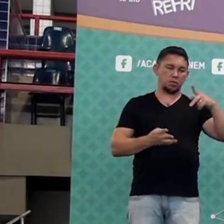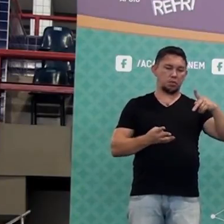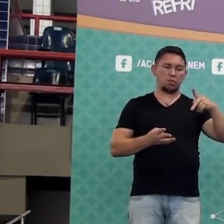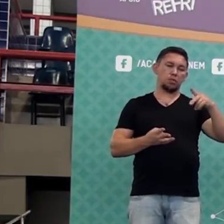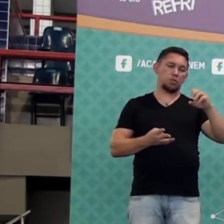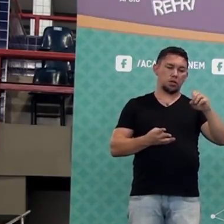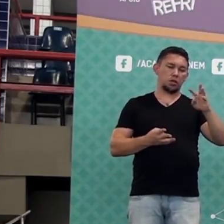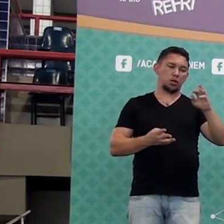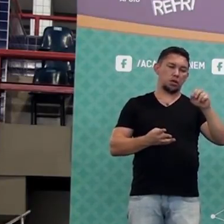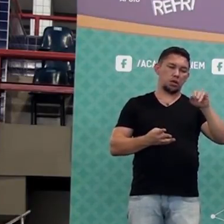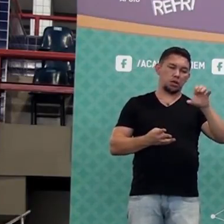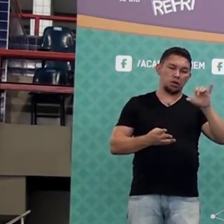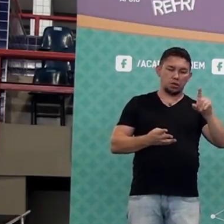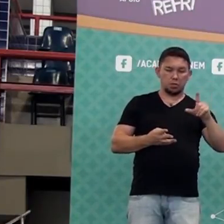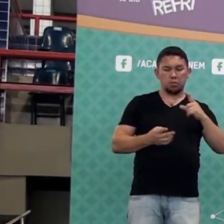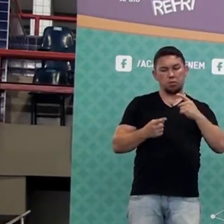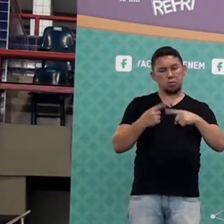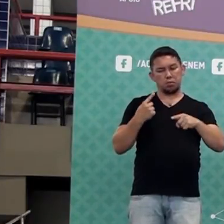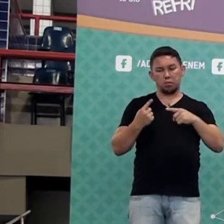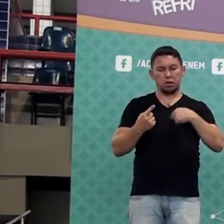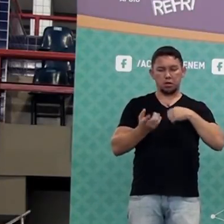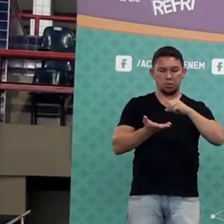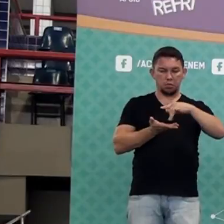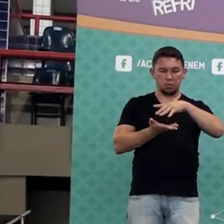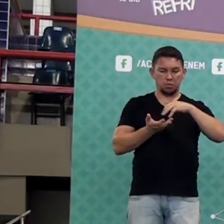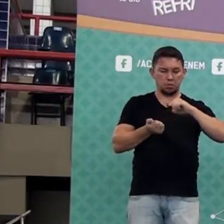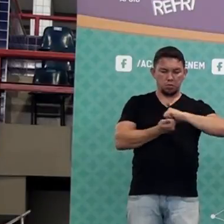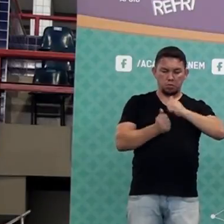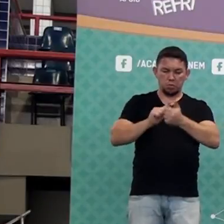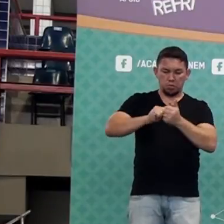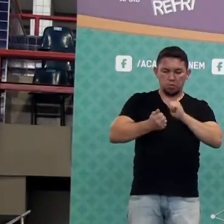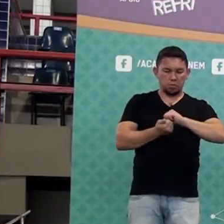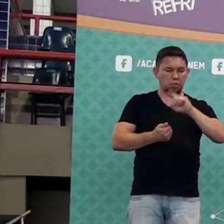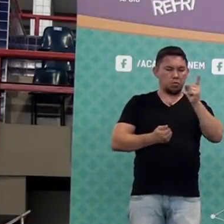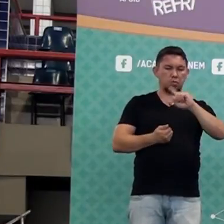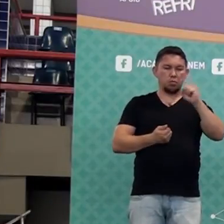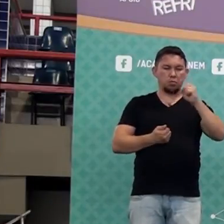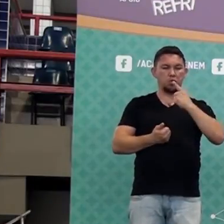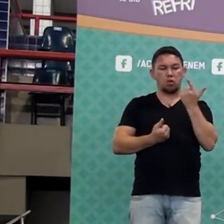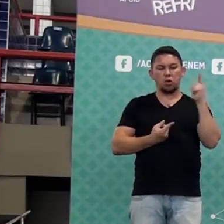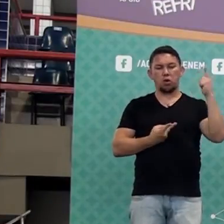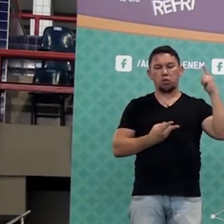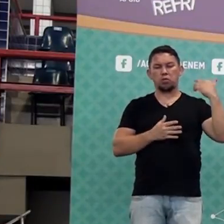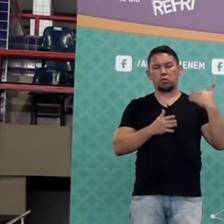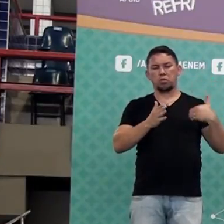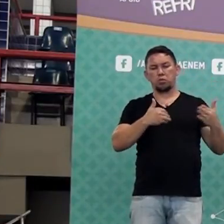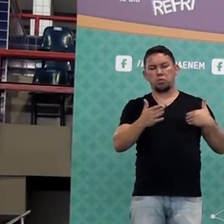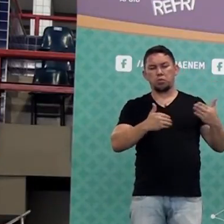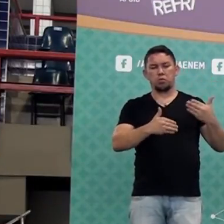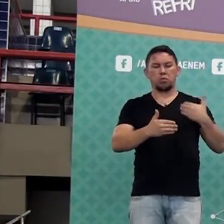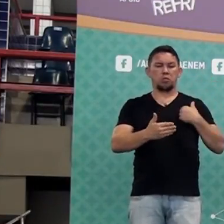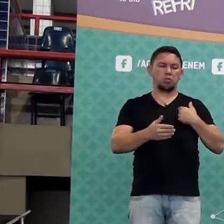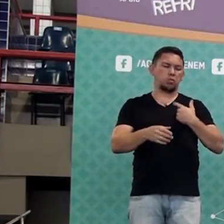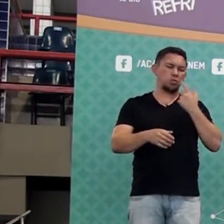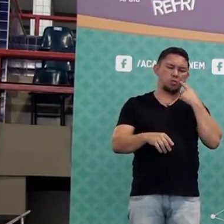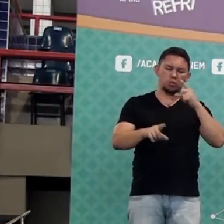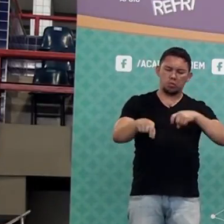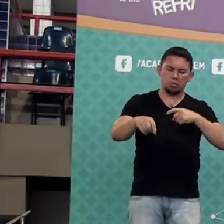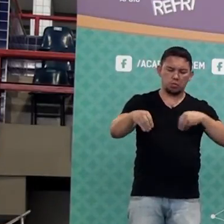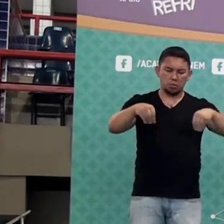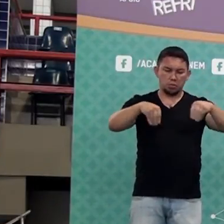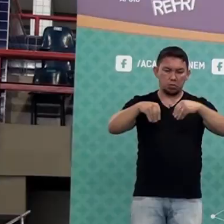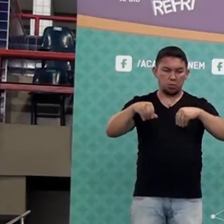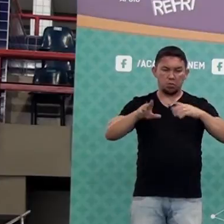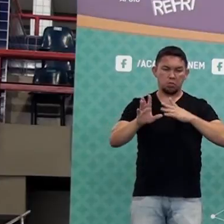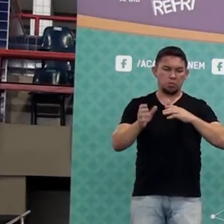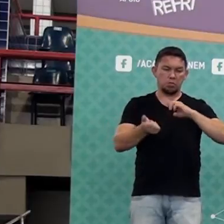são utilizados em processos de fissão nuclear, tá? Podem ser utilizados em outros processos, em fertilizantes, mas